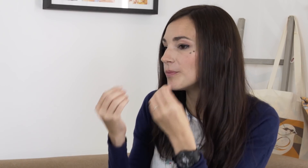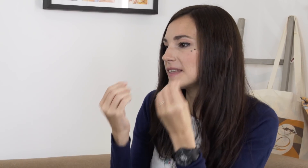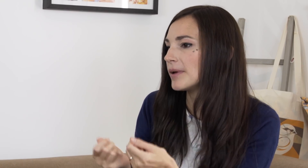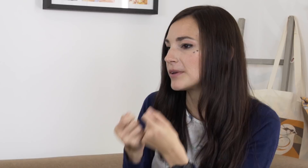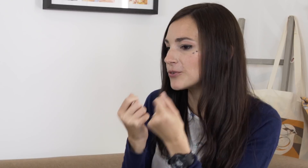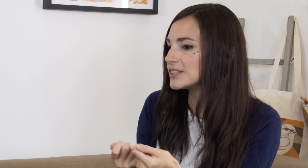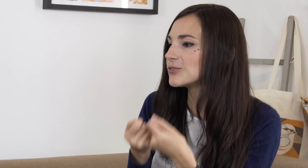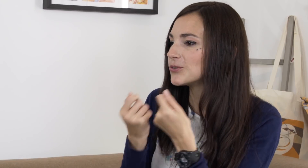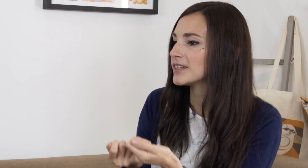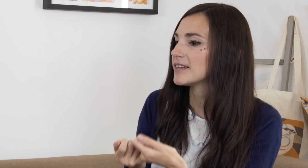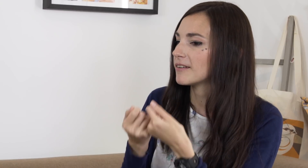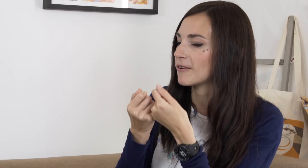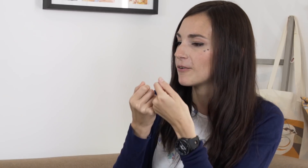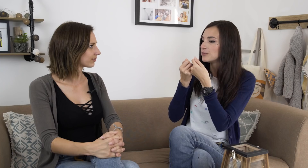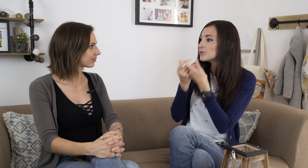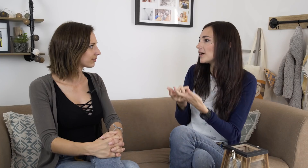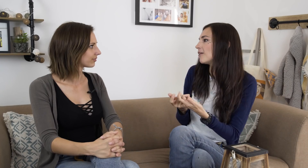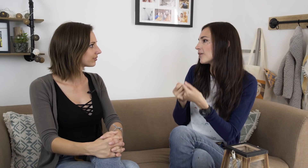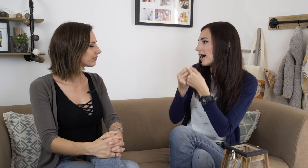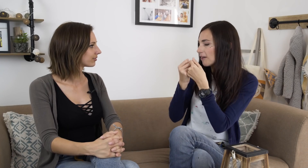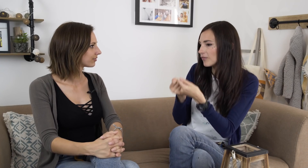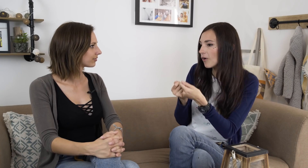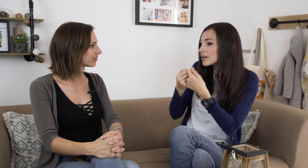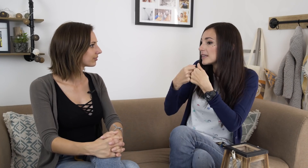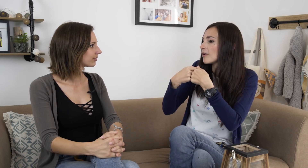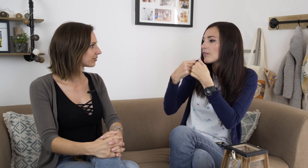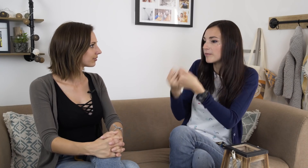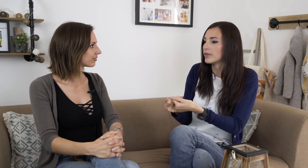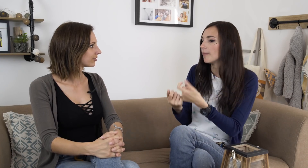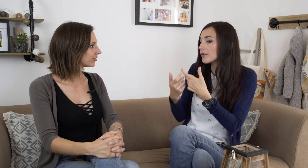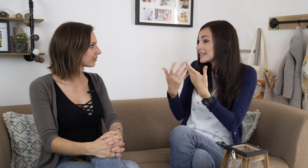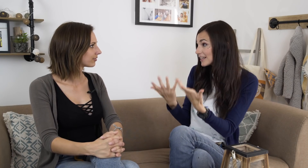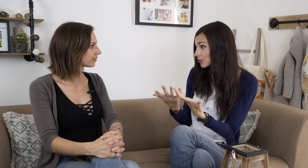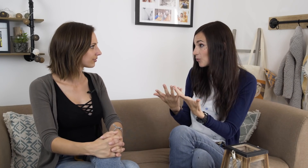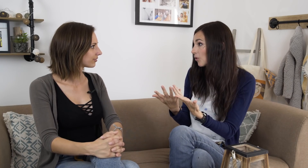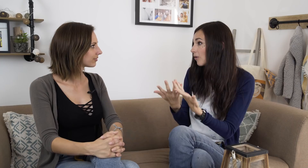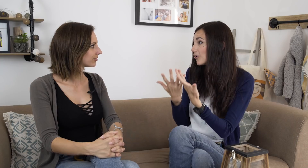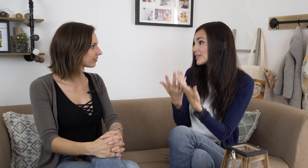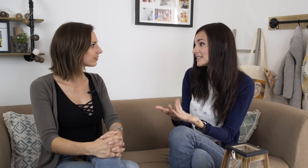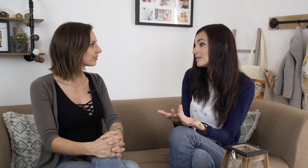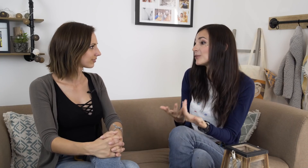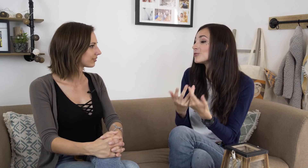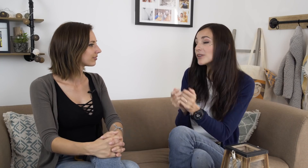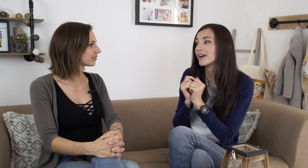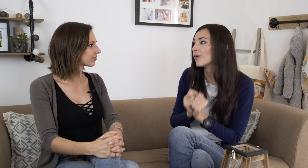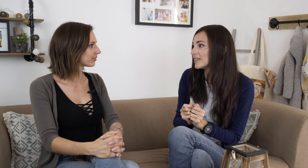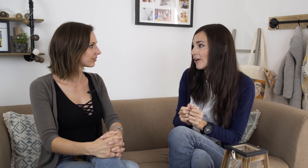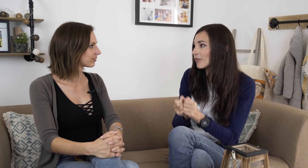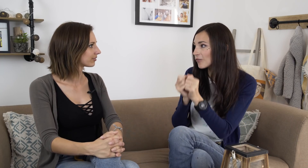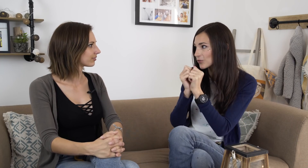ça permet aussi de donner une nouvelle langue à l'enfant qui va apprendre quelques mots en langue des signes, mais le jour où il va croiser un enfant